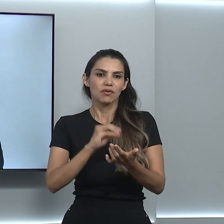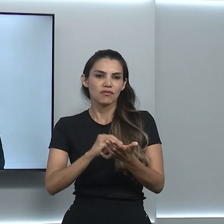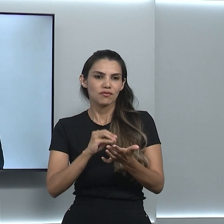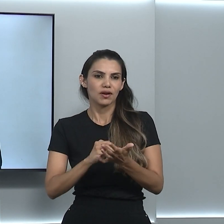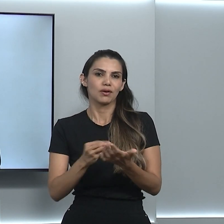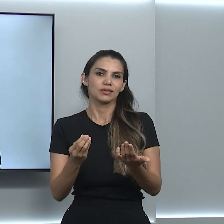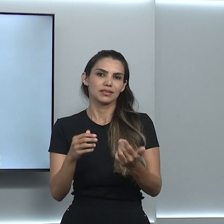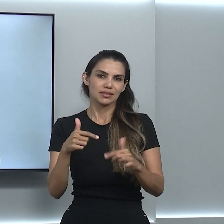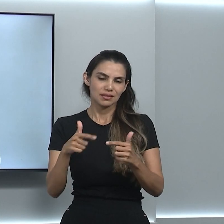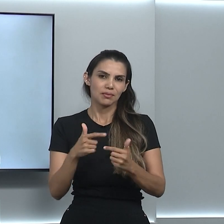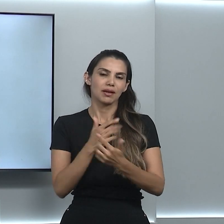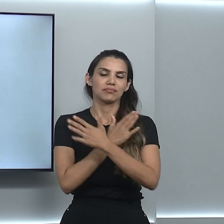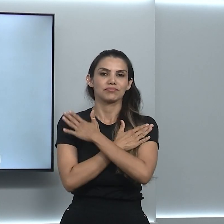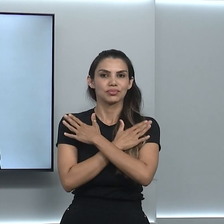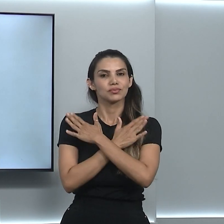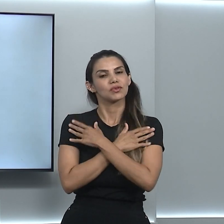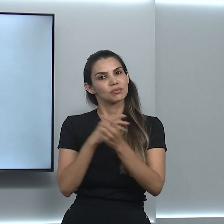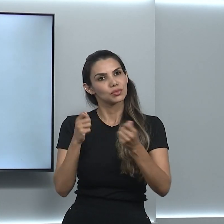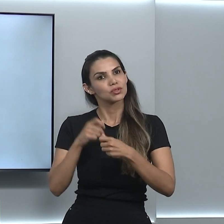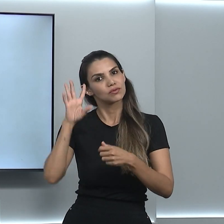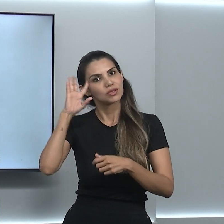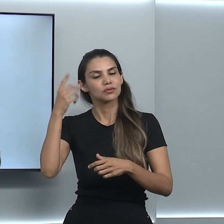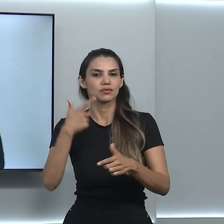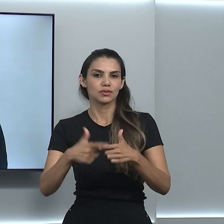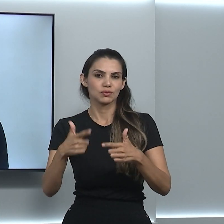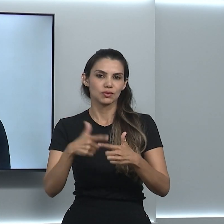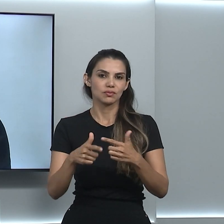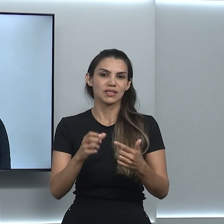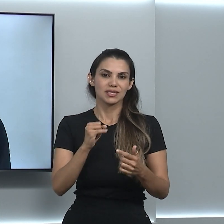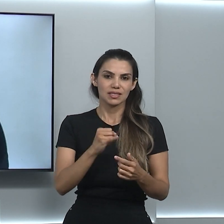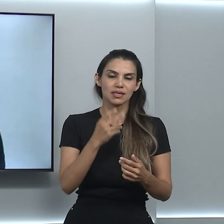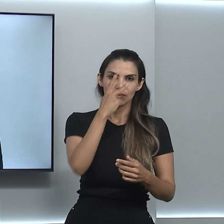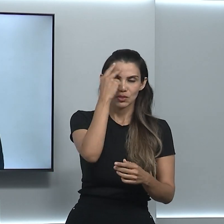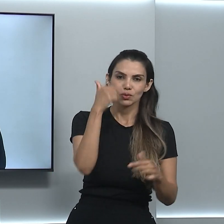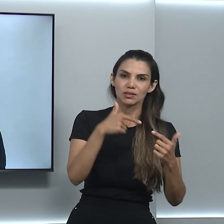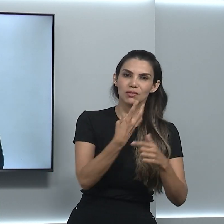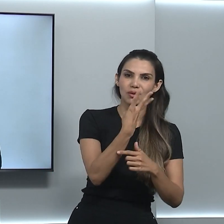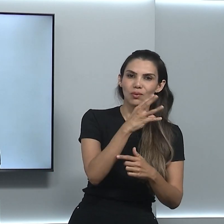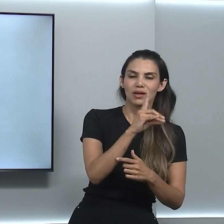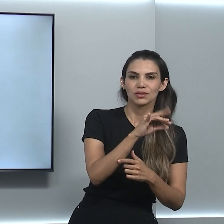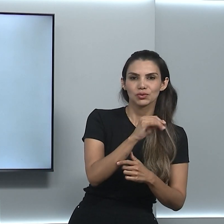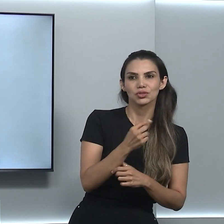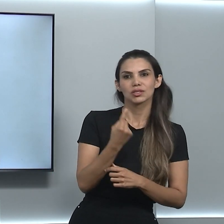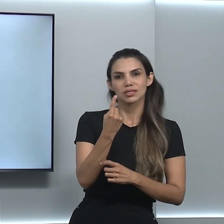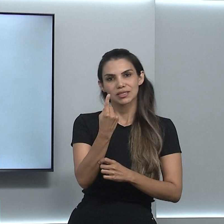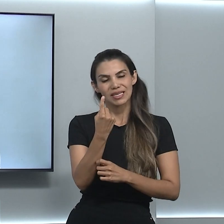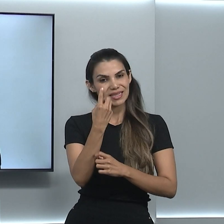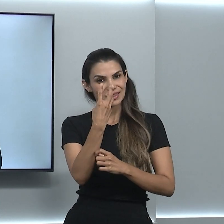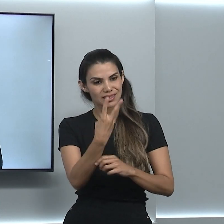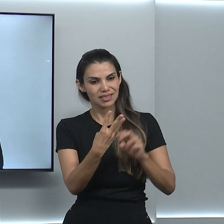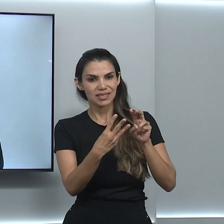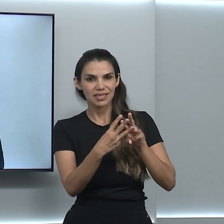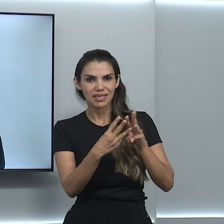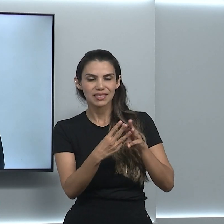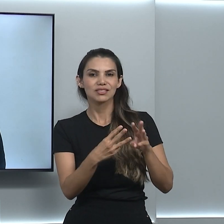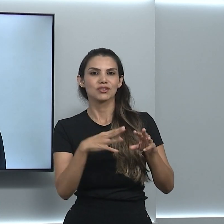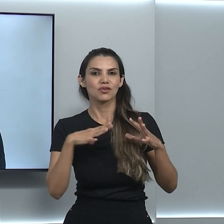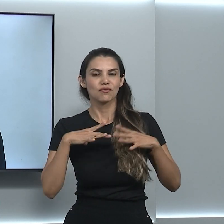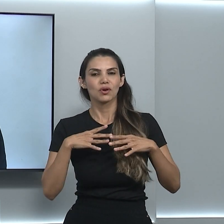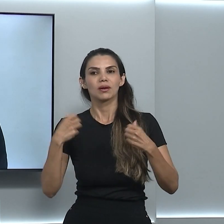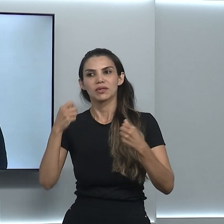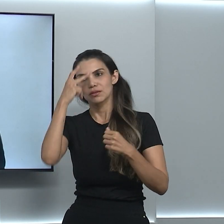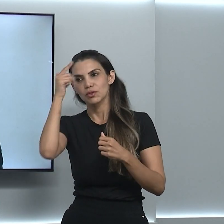anteriormente. Se o trabalhador que antes trabalhava 6 dias passa a trabalhar 4 dias, um outro trabalhador vai precisar ser contratado